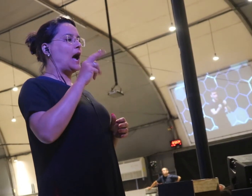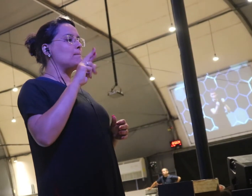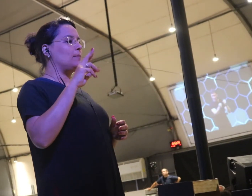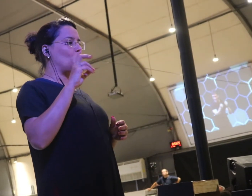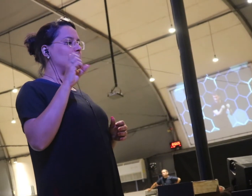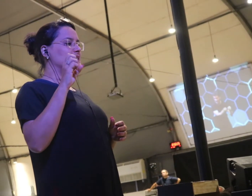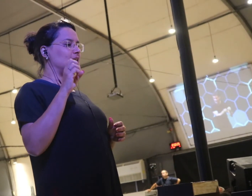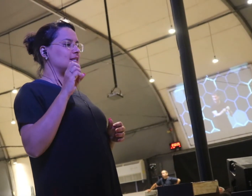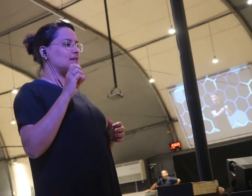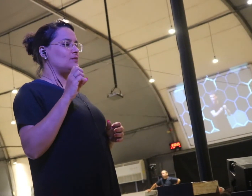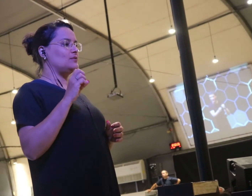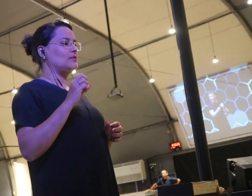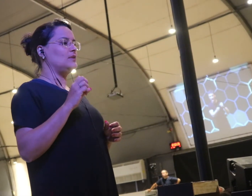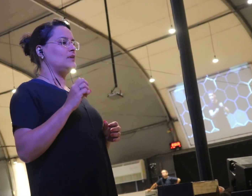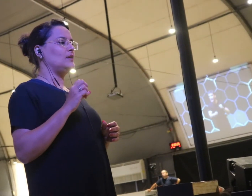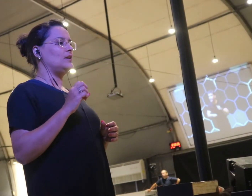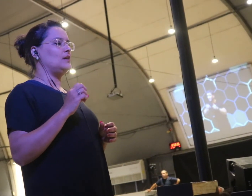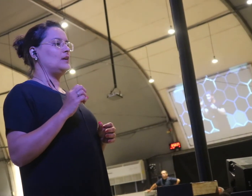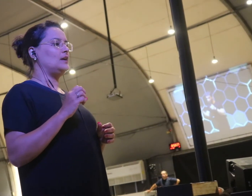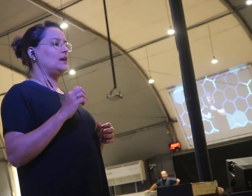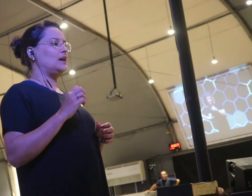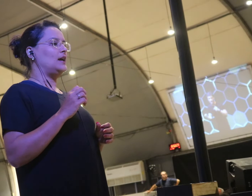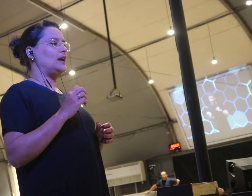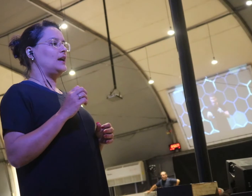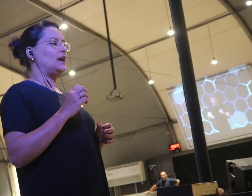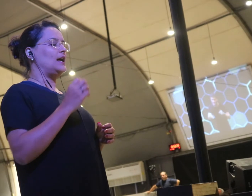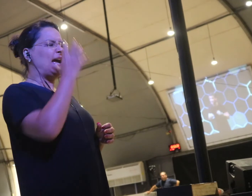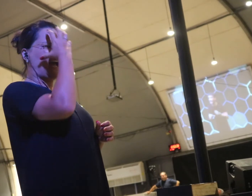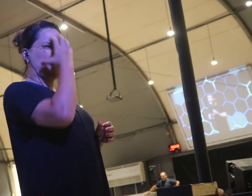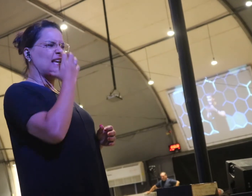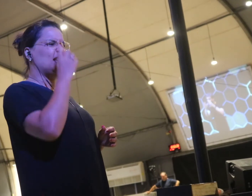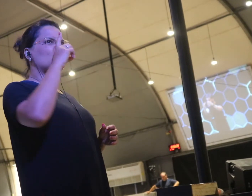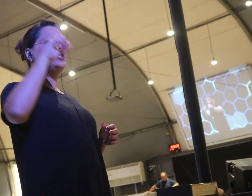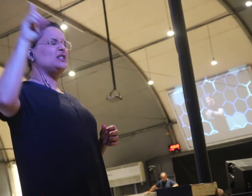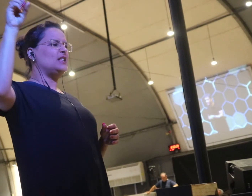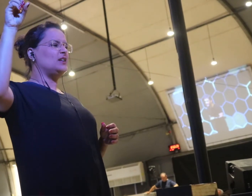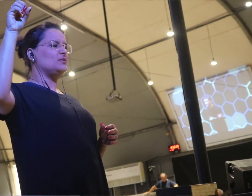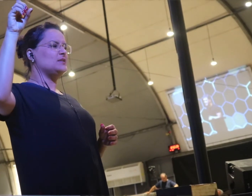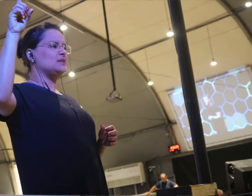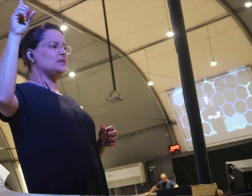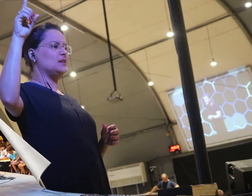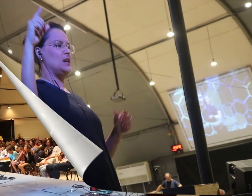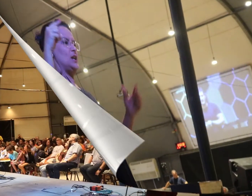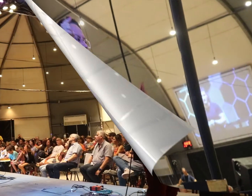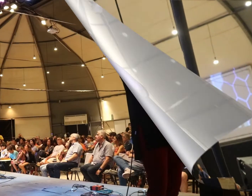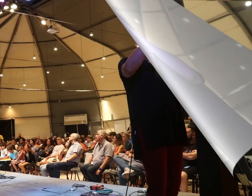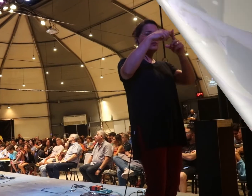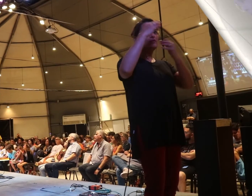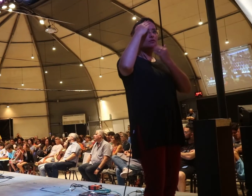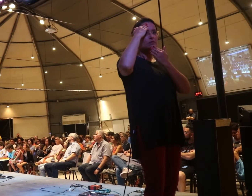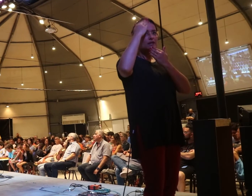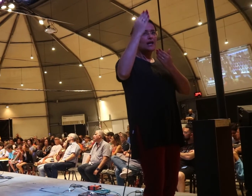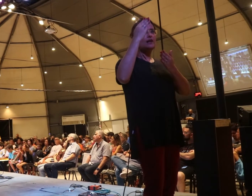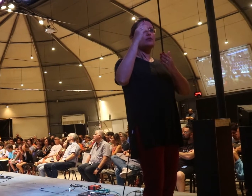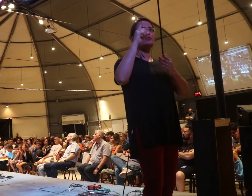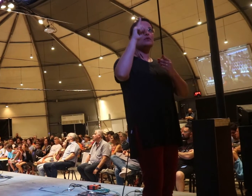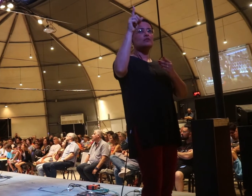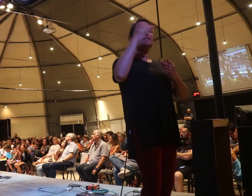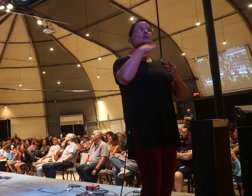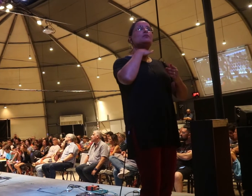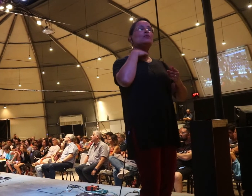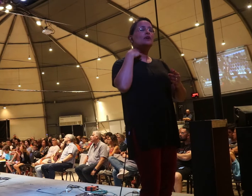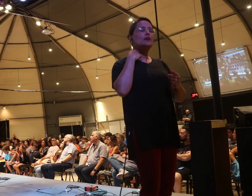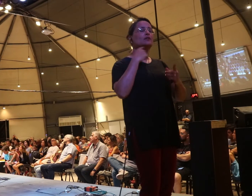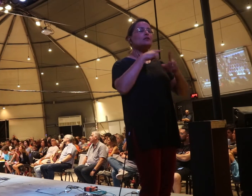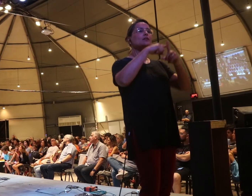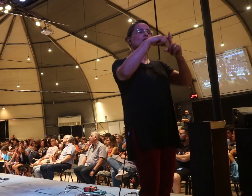o desprazer de Deus com o pecado, e o propósito da propiciação é a remoção desse desprazer. Morreu na cruz no meu